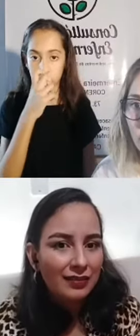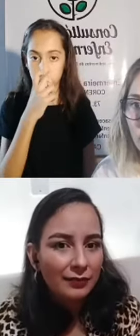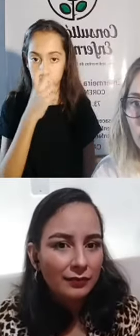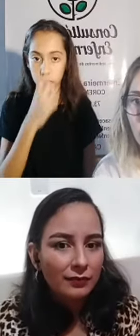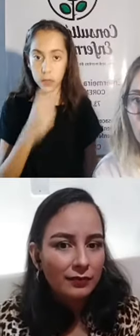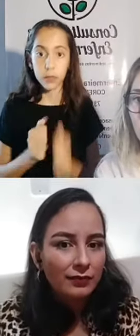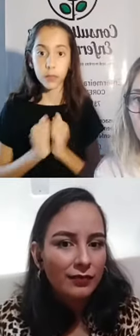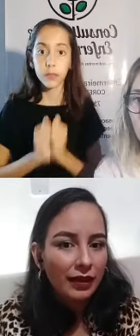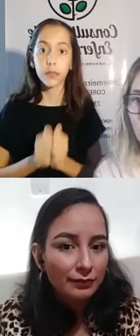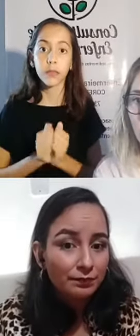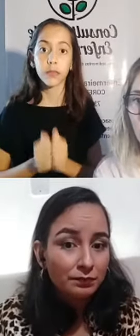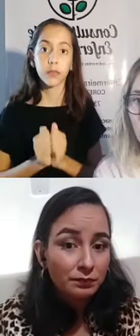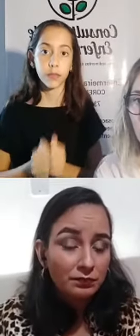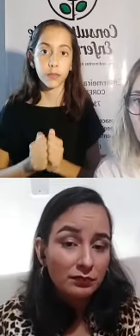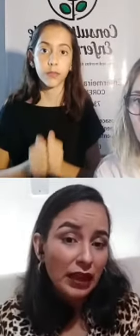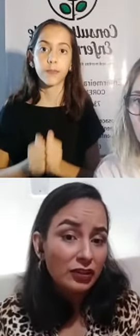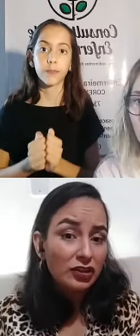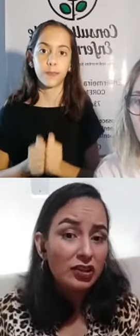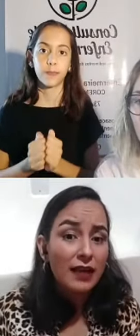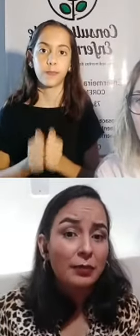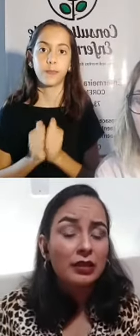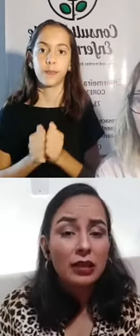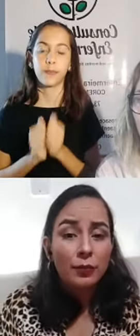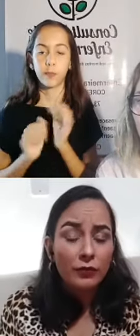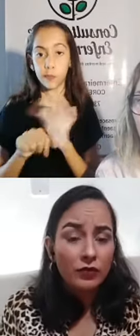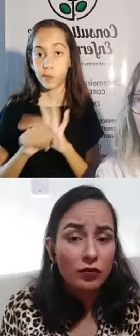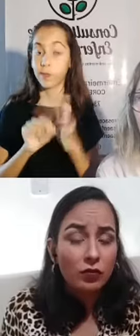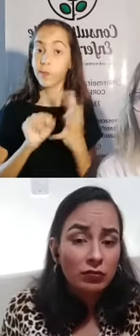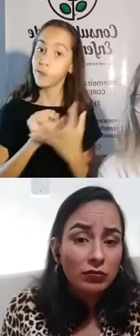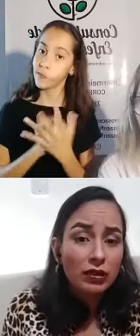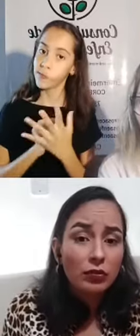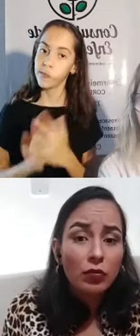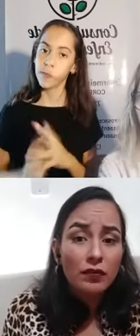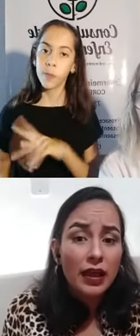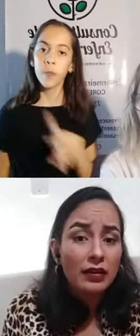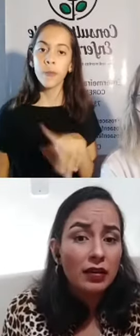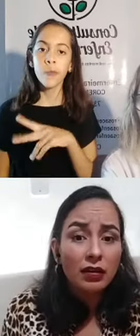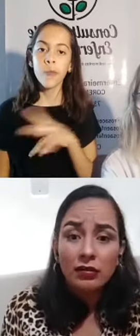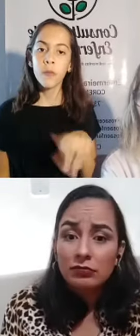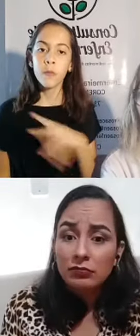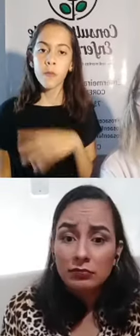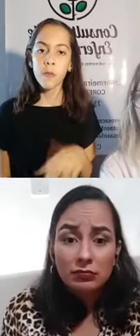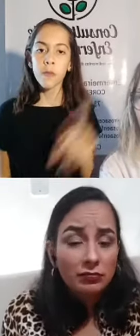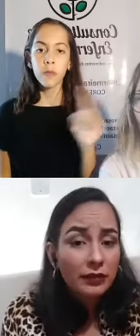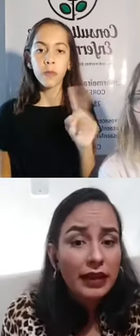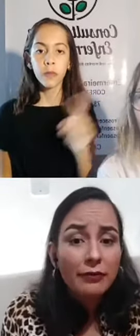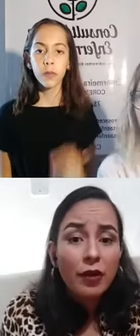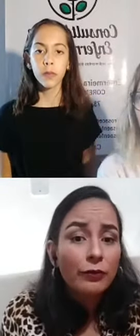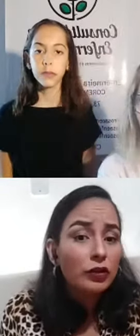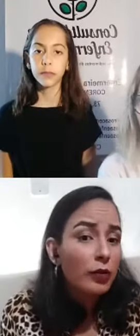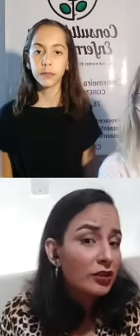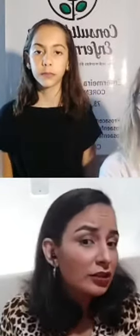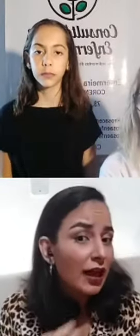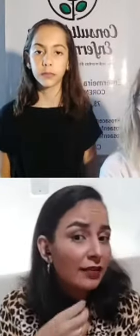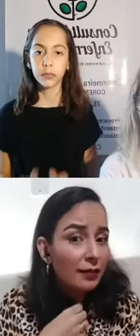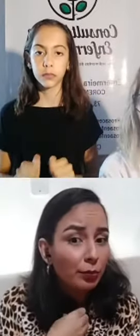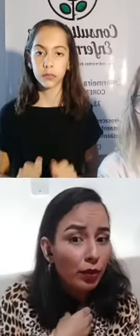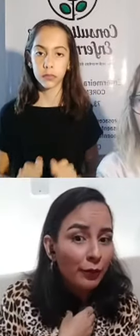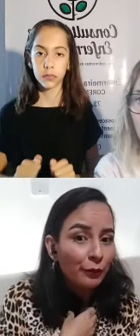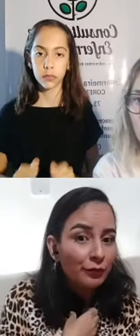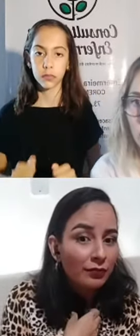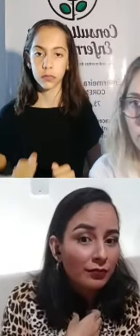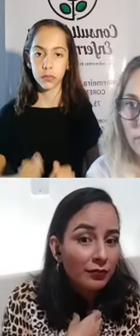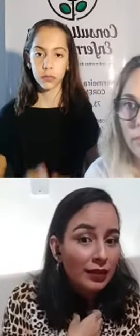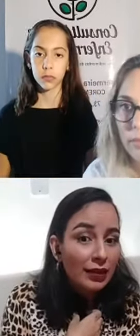realidades, né? A gente sabe que tem professor que não consegue gravar um vídeo e editar, exemplo